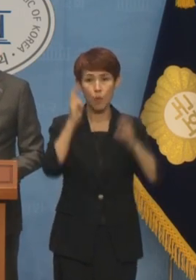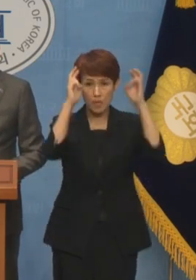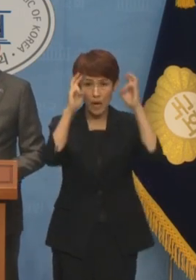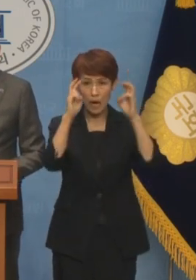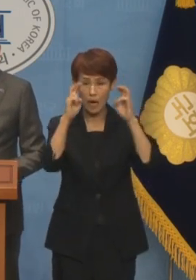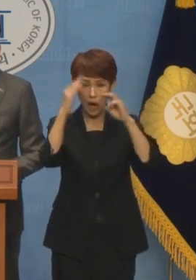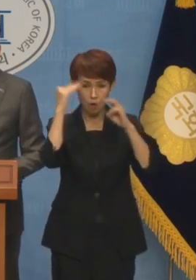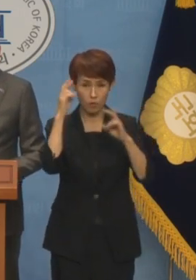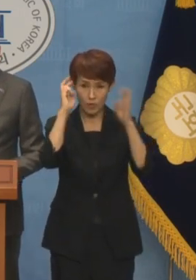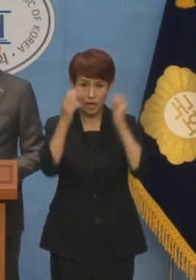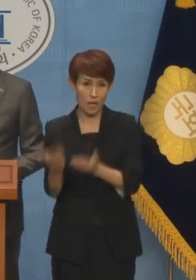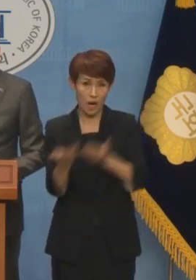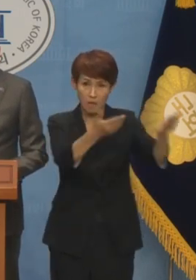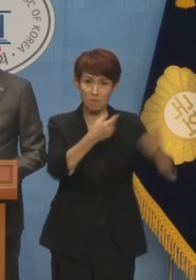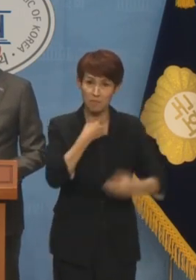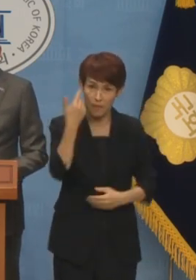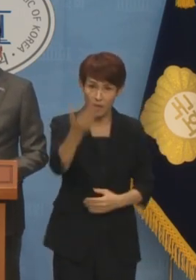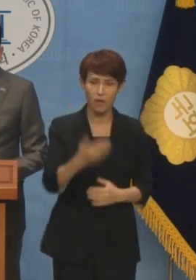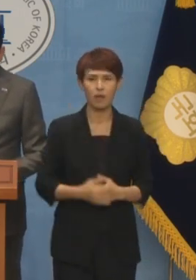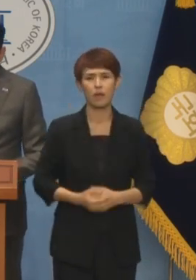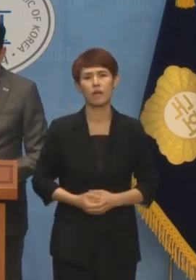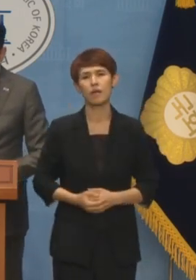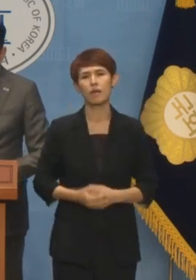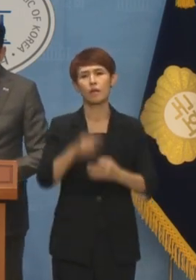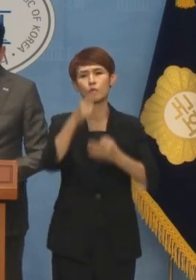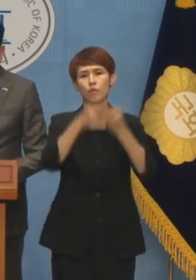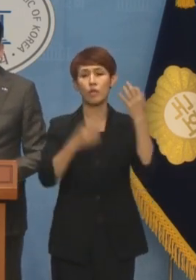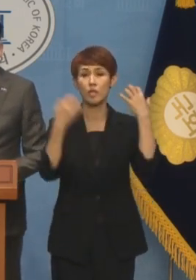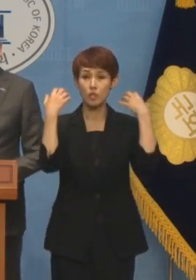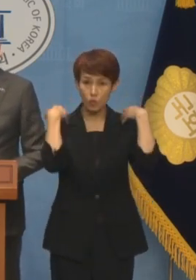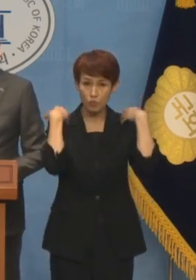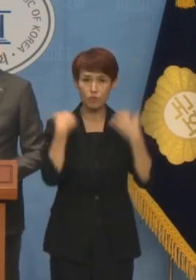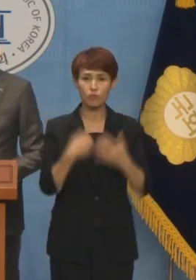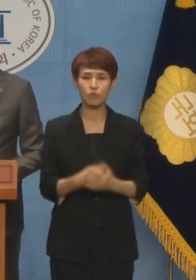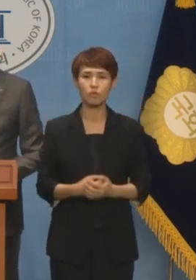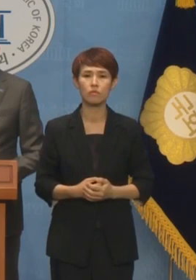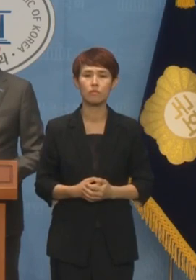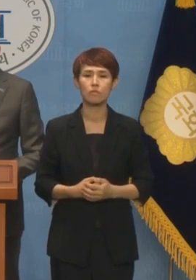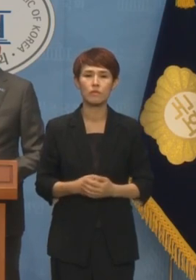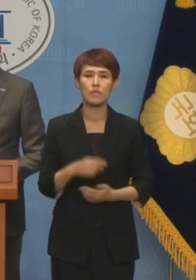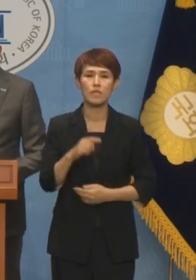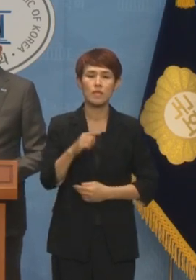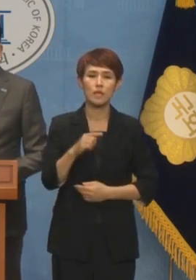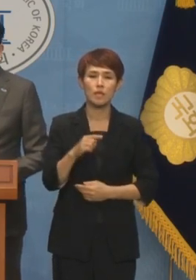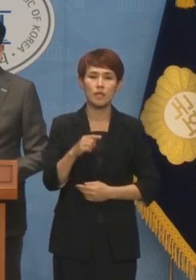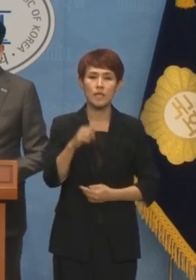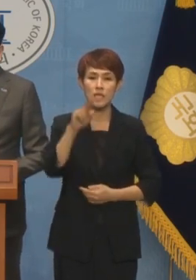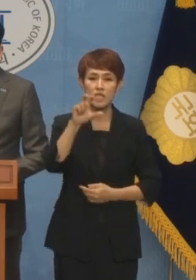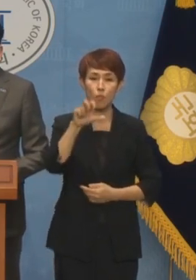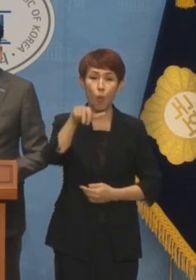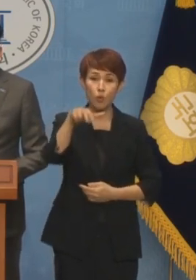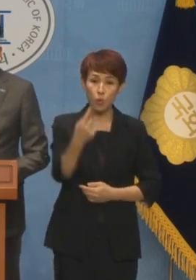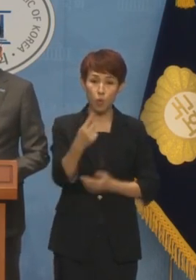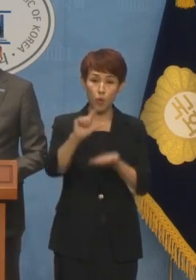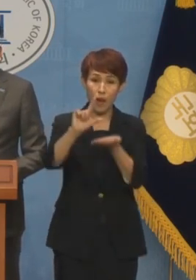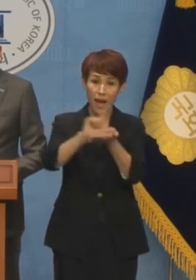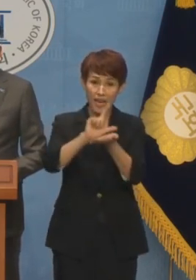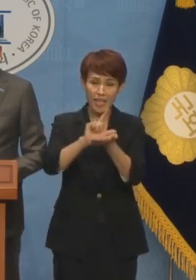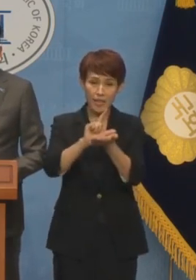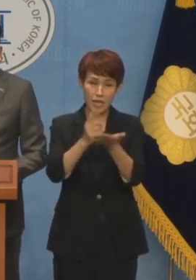바칠 판입니다. 윤석열 정부는 일본이 시가총액 25조에 달하는 영리 기업 라인을 삼키려는데